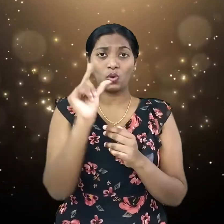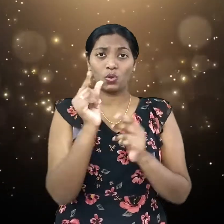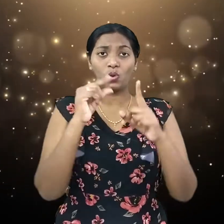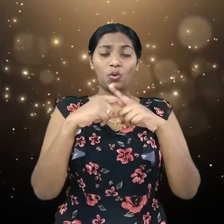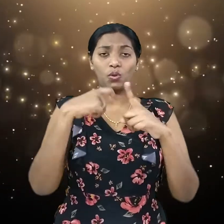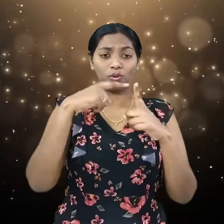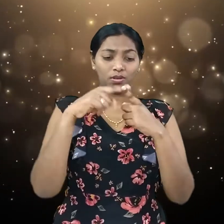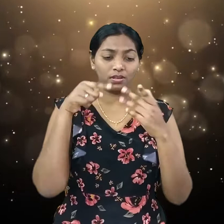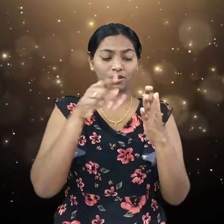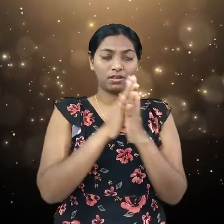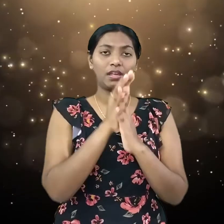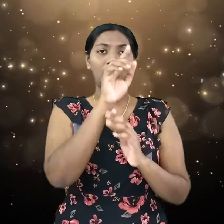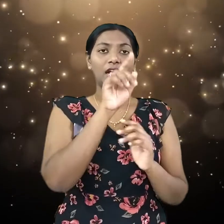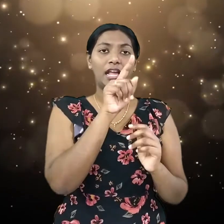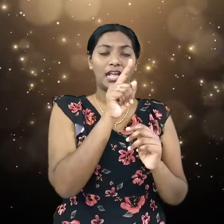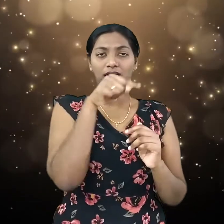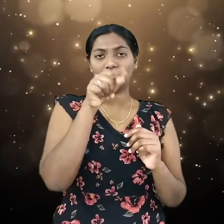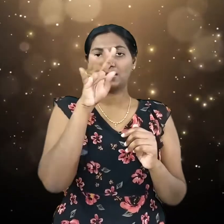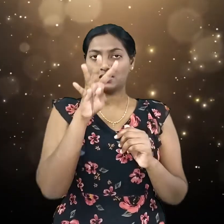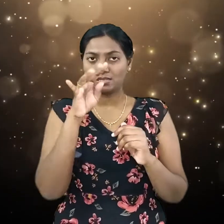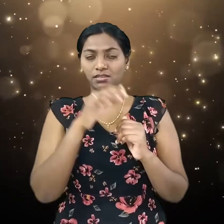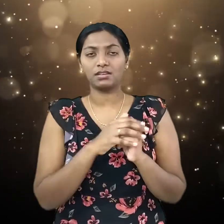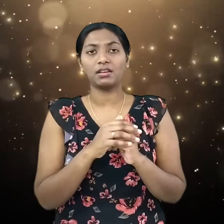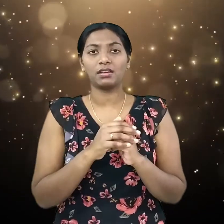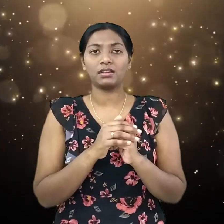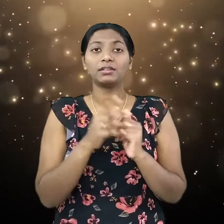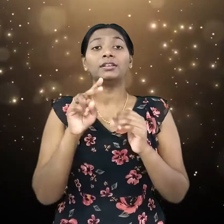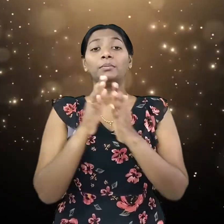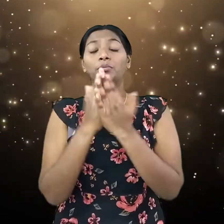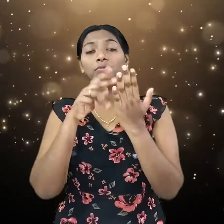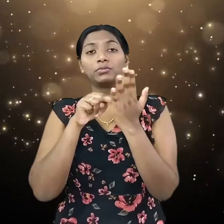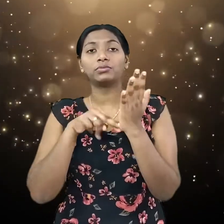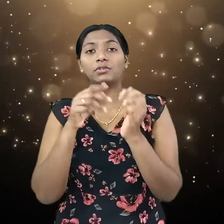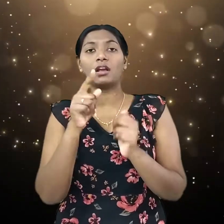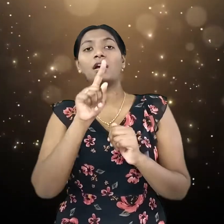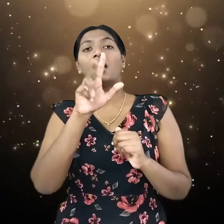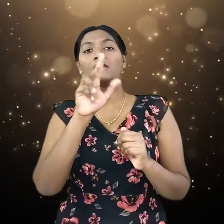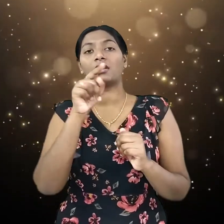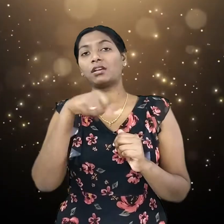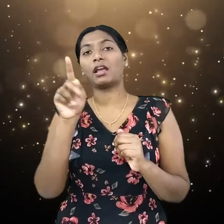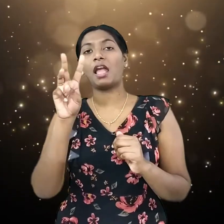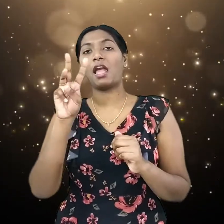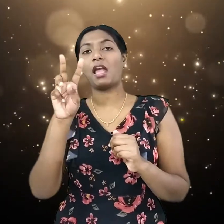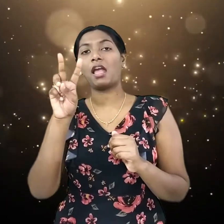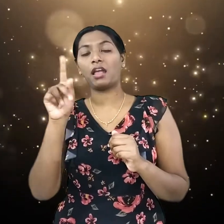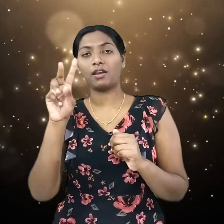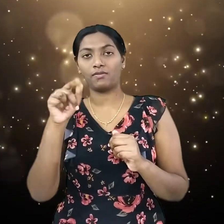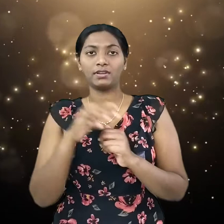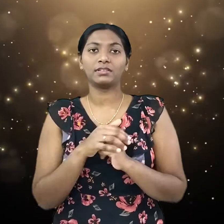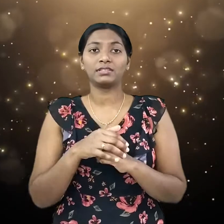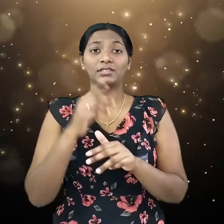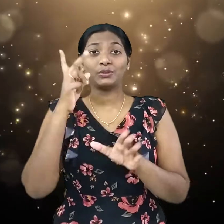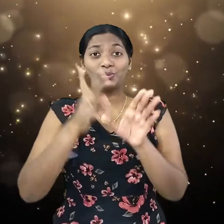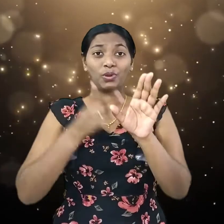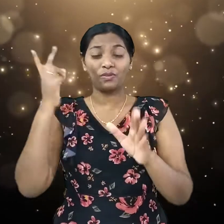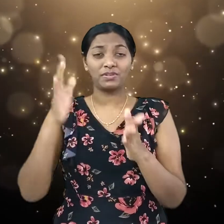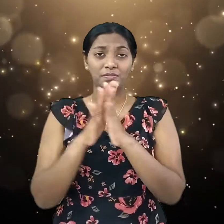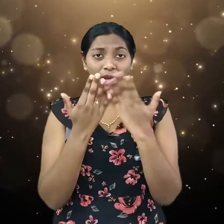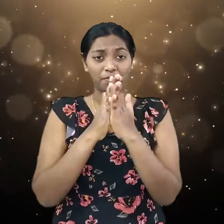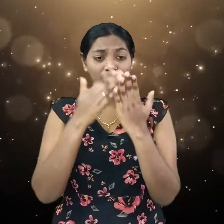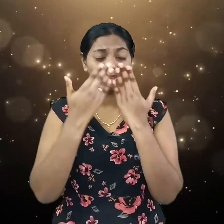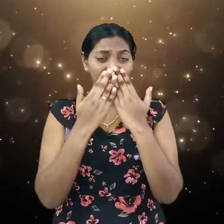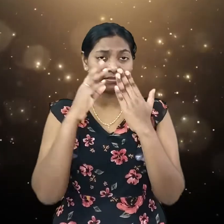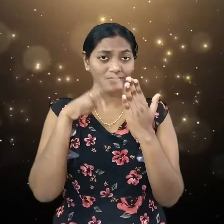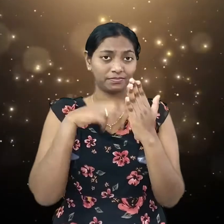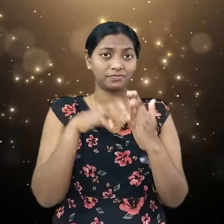अध्याय 4:1-13 और व्यवस्था विवरण अध्याय 18:21। द्विवर्षीय बाइबल